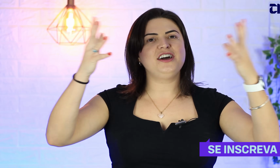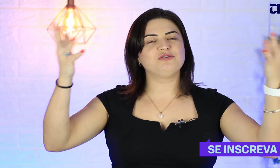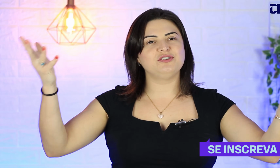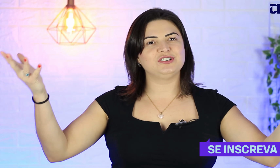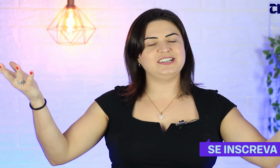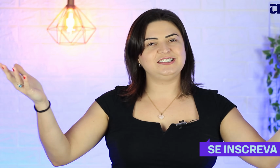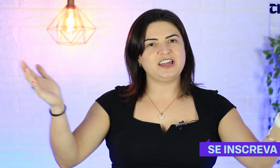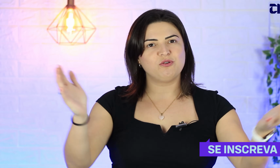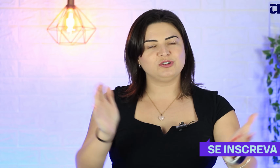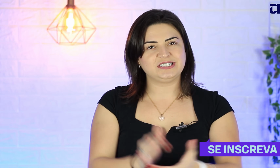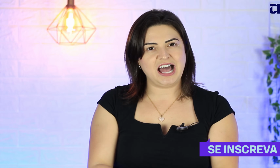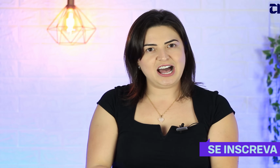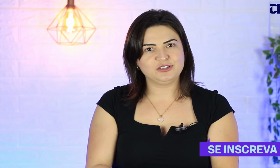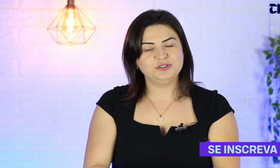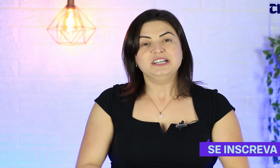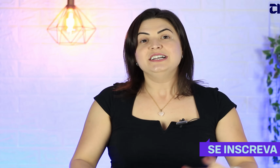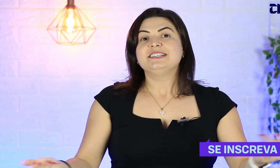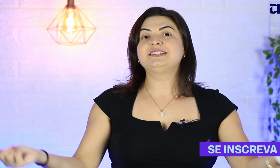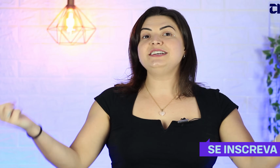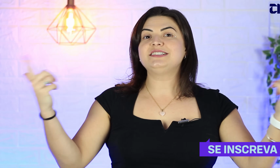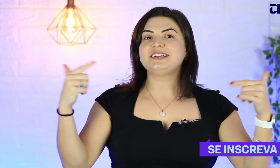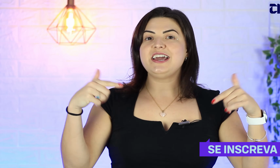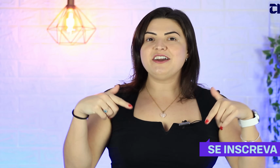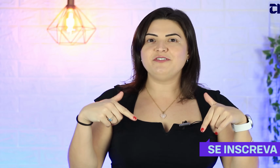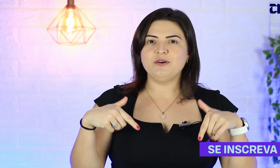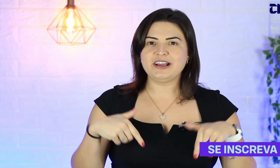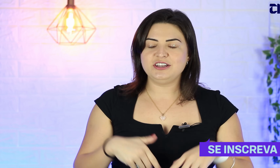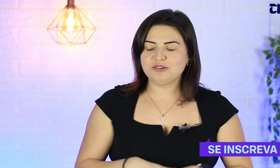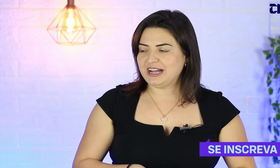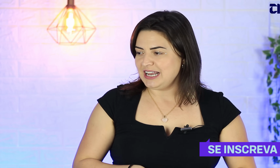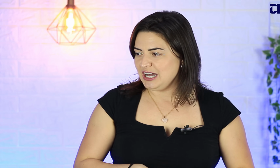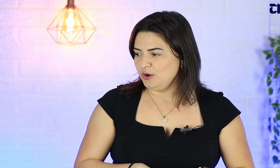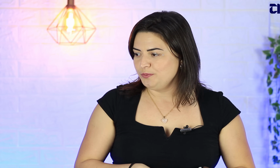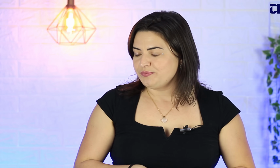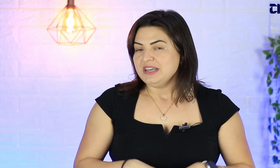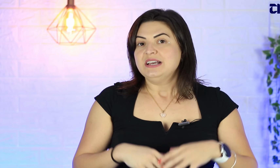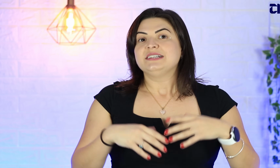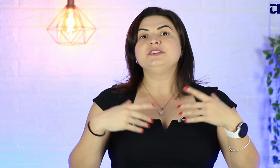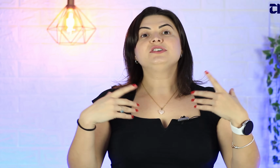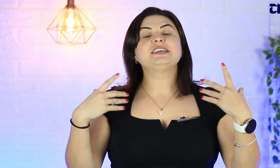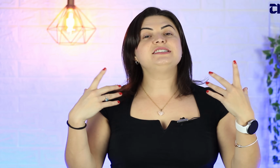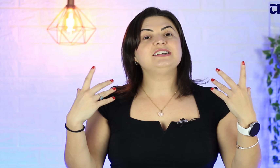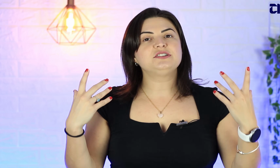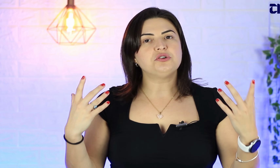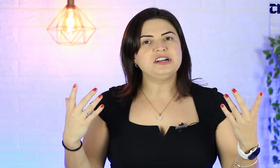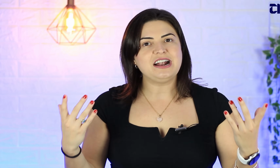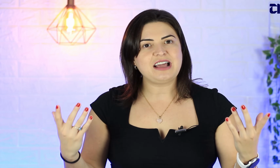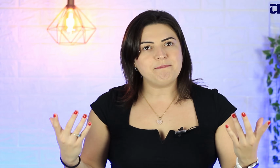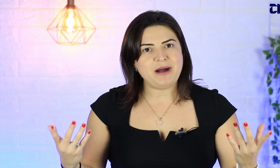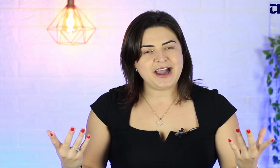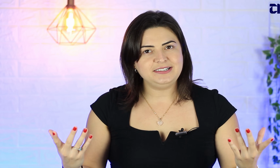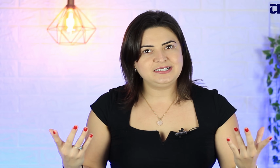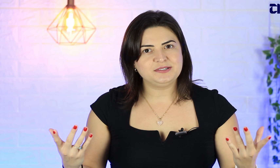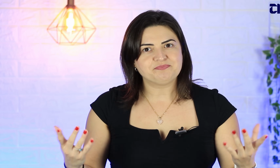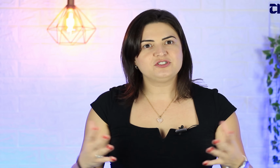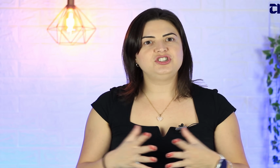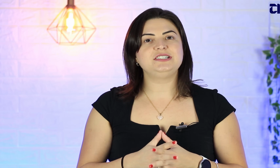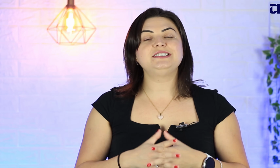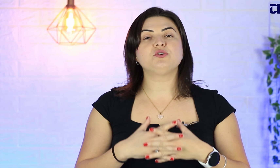que vocês tenham gostado. Se inscrevam aqui no canal. Se você quiser se tornar capaz de se